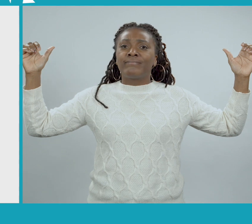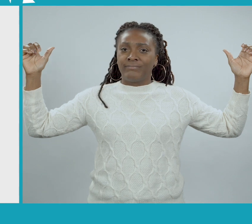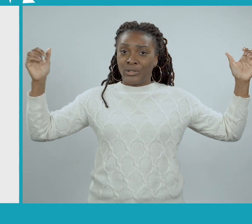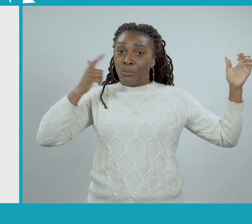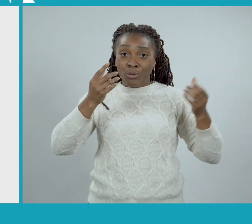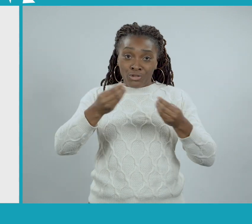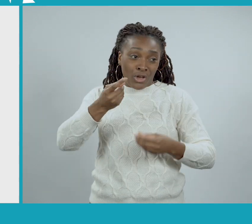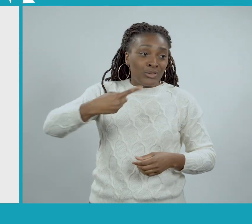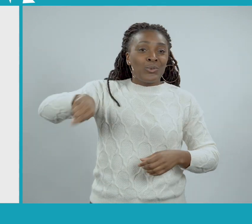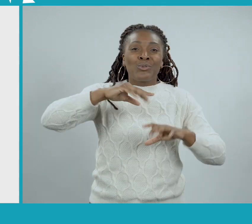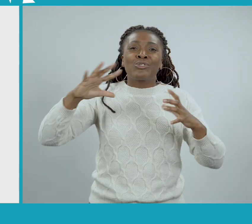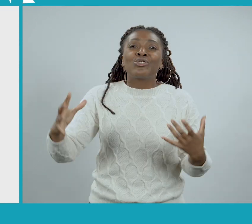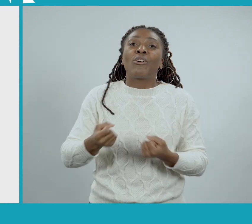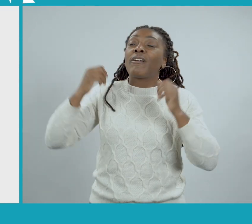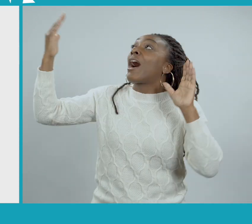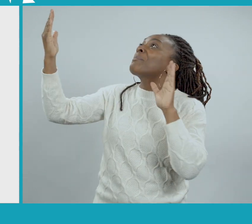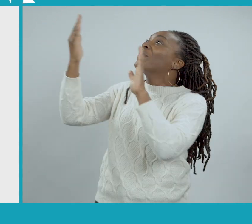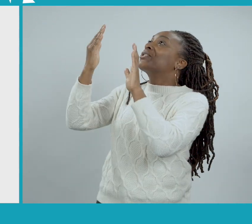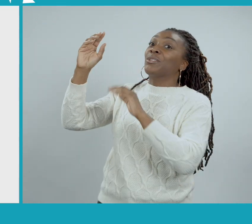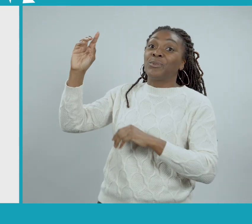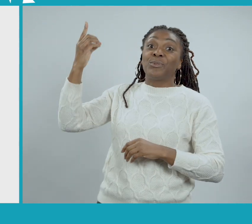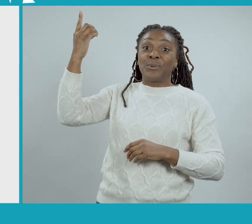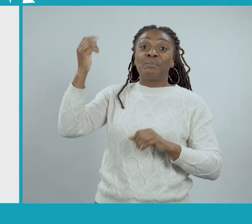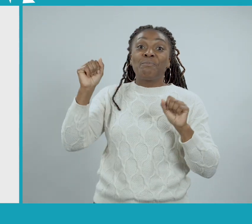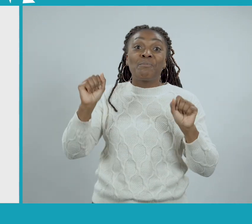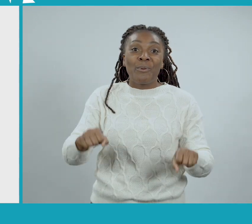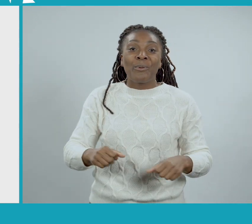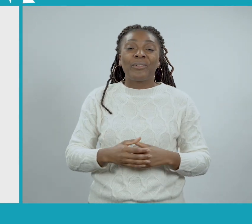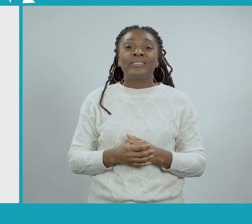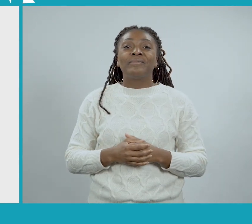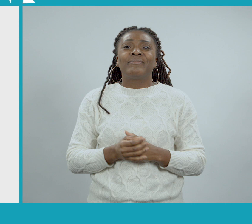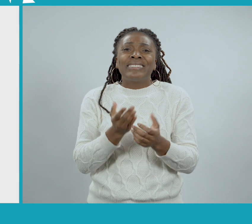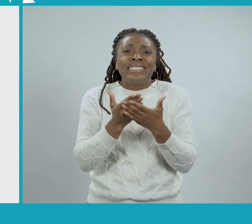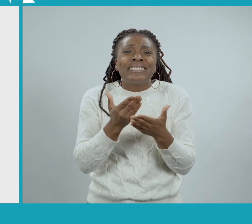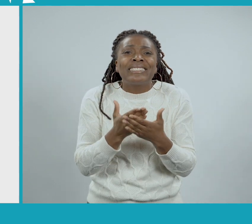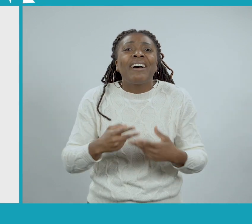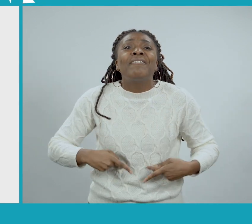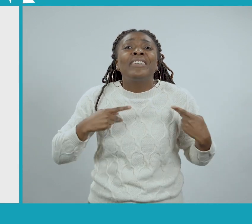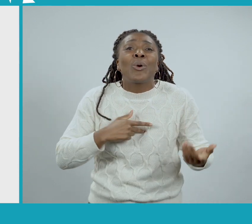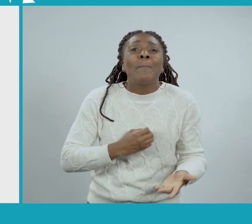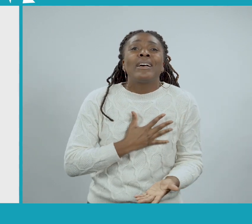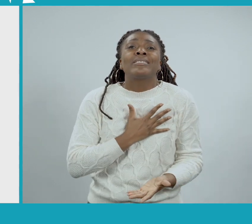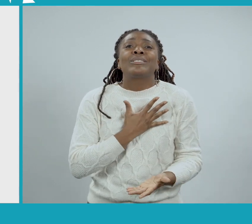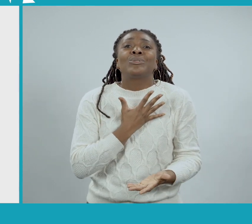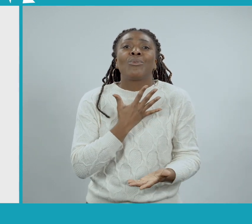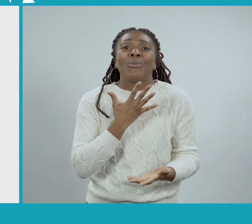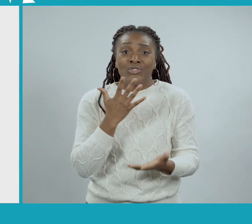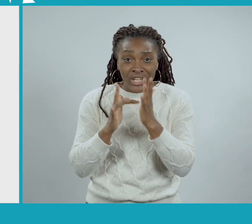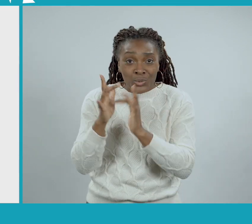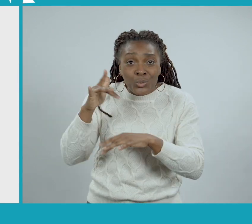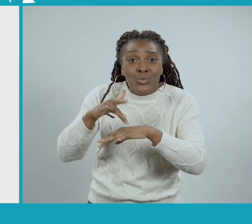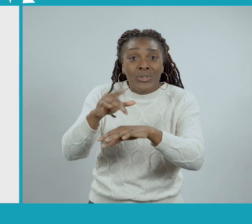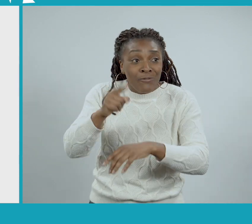sauver et nous rapprocher de Dieu. C'est cette même vie de compassion que Jésus appelle ses disciples